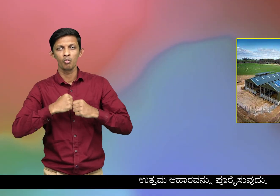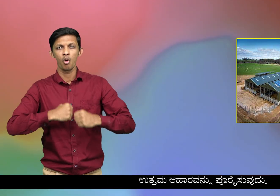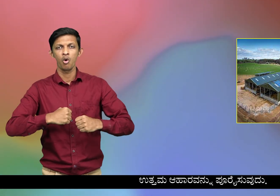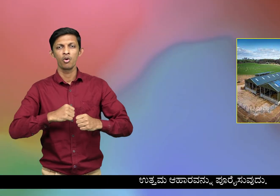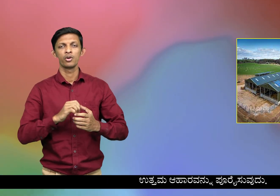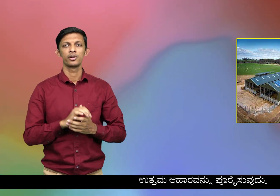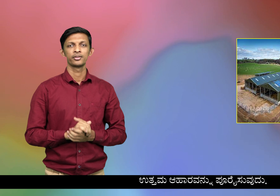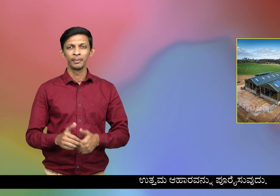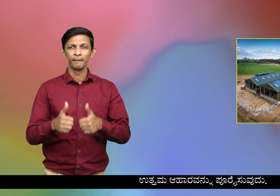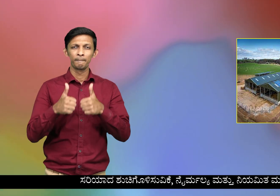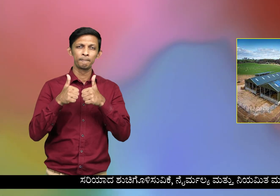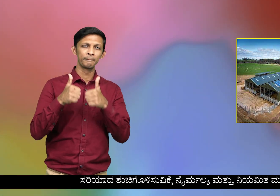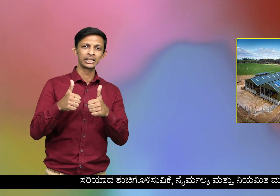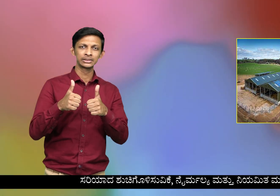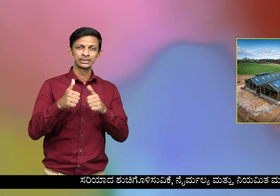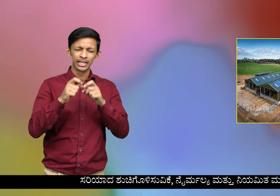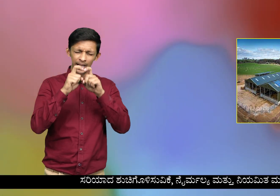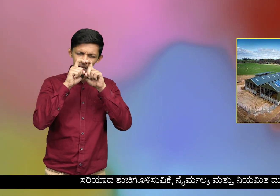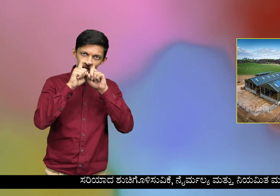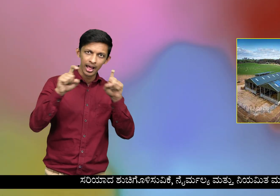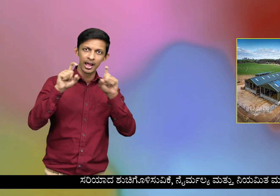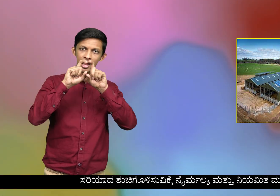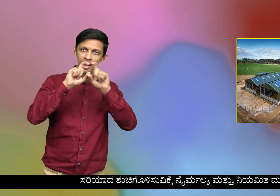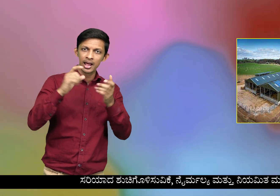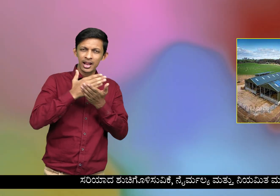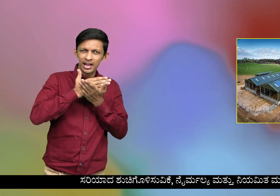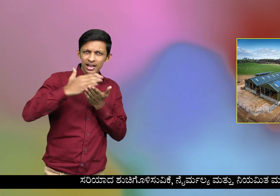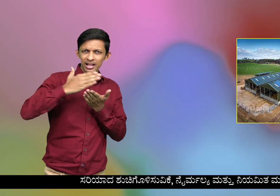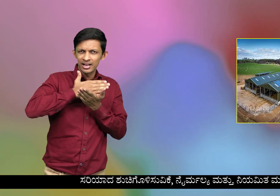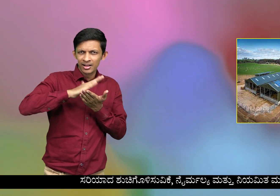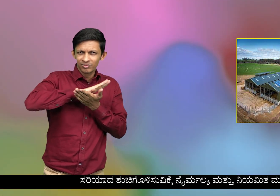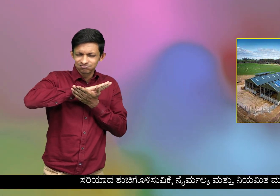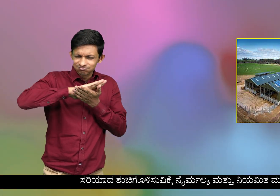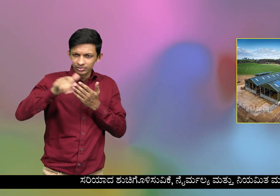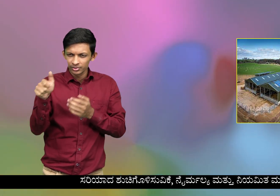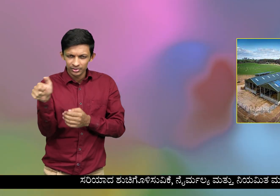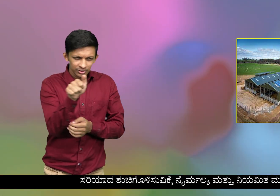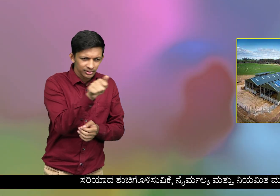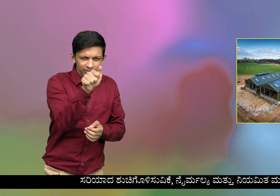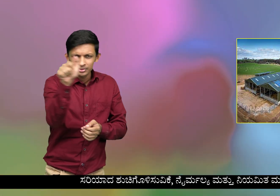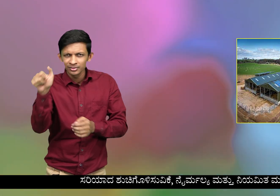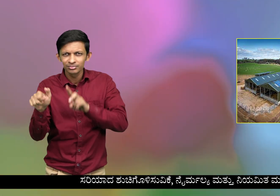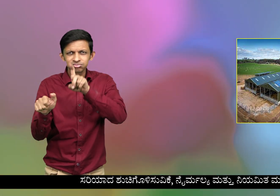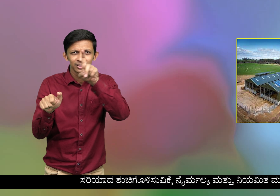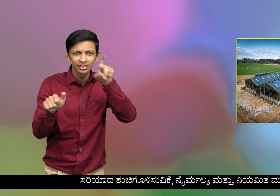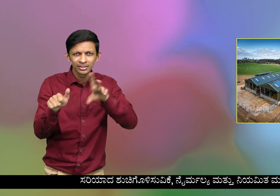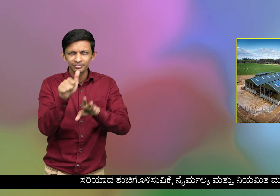ಪೂರೈಸುವುದು. ಸರಿಯಾದ ಶುಚಿಗೊಳಿಸುವಿಕೆ, ನೈರ್ಮಲ್ಯ ಮತ್ತು ನಿಯಮಿತ ಮಧ್ಯಂತರದಲ್ಲಿ